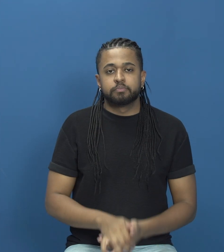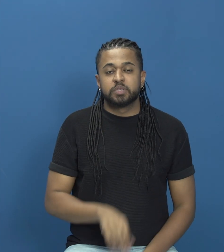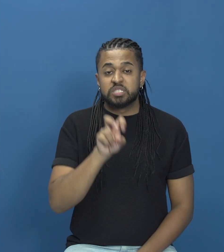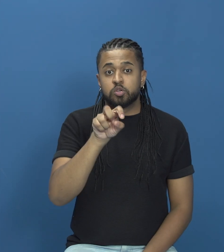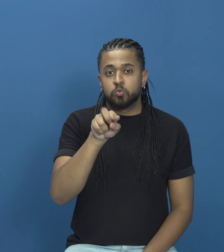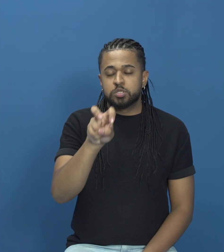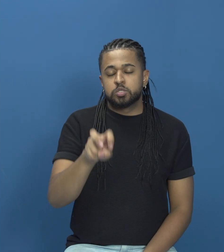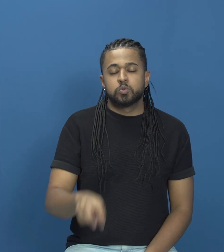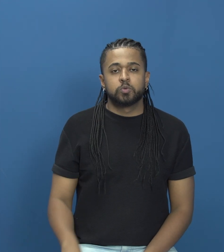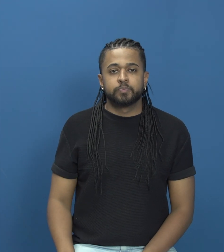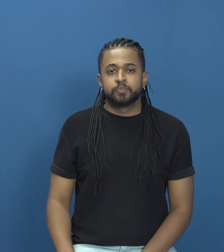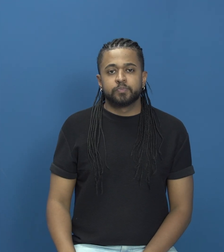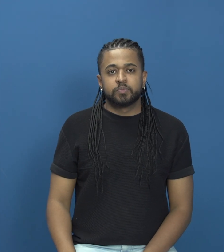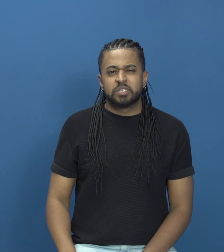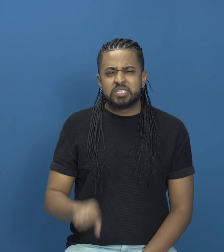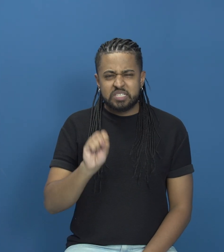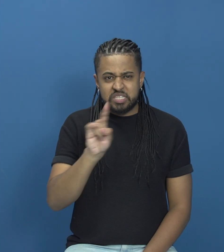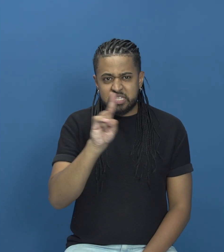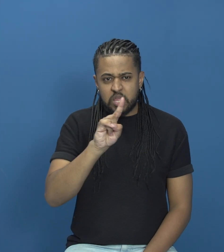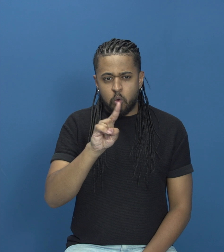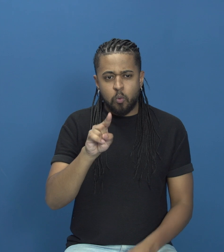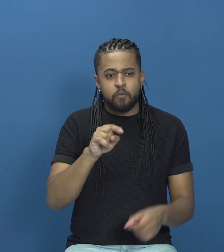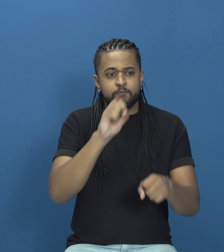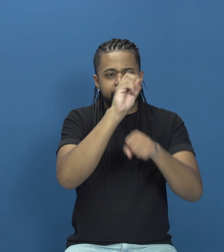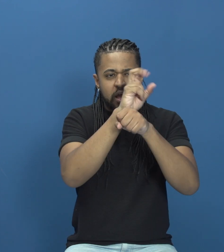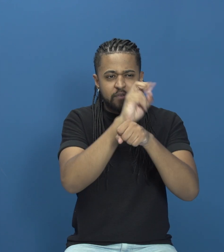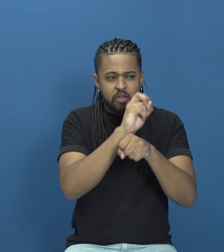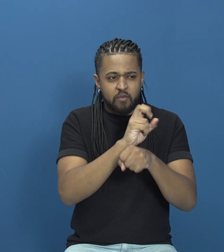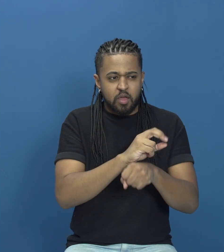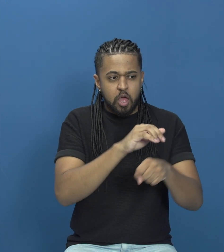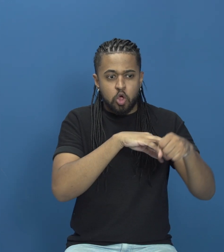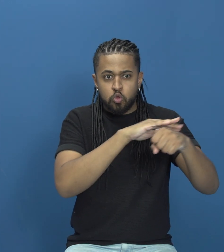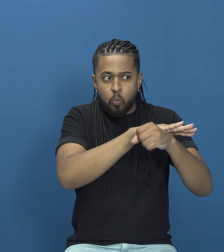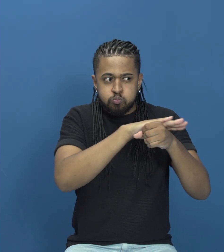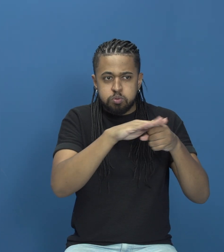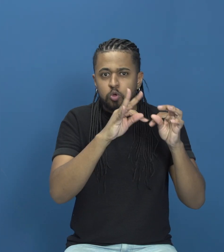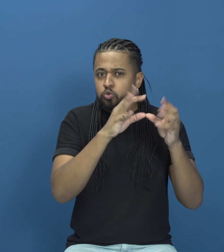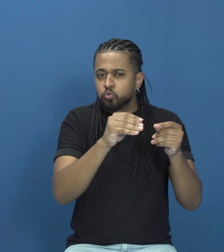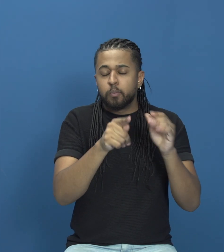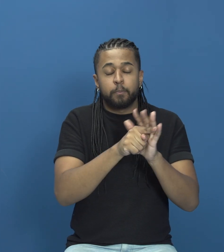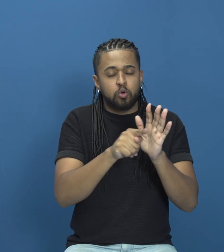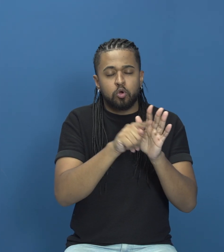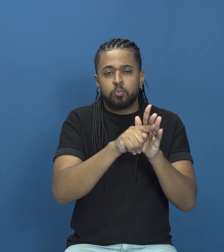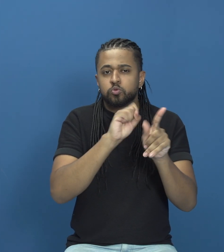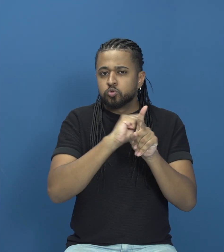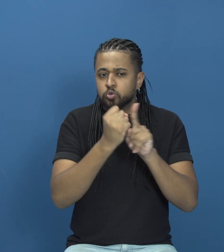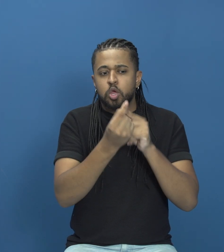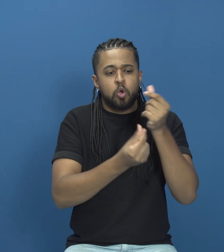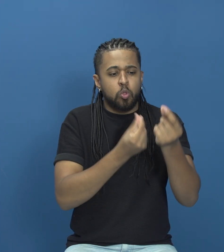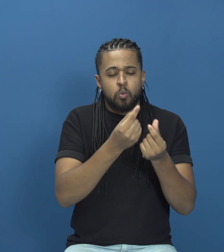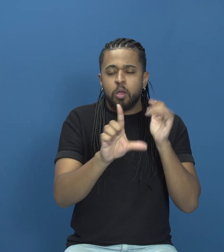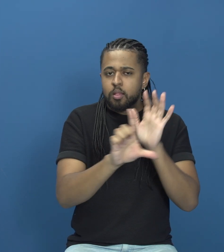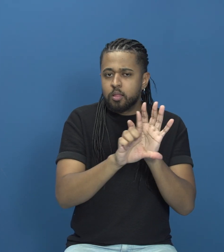5.5. No caso de não preenchimento das vagas segundo os critérios socioeconômicos dispostos na